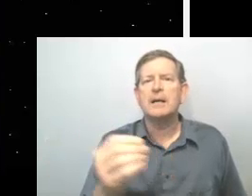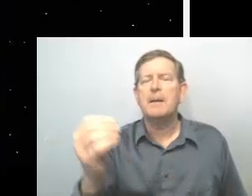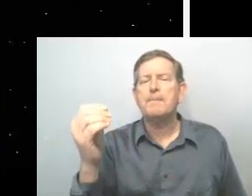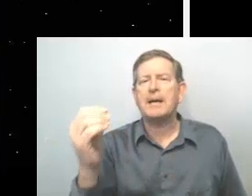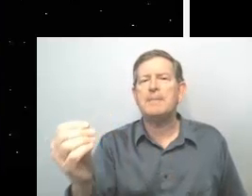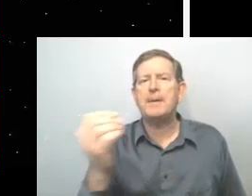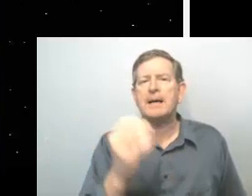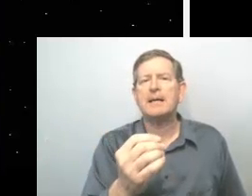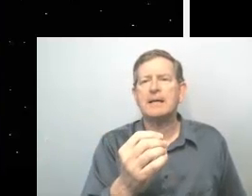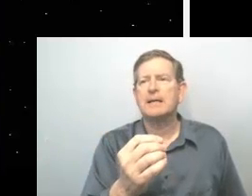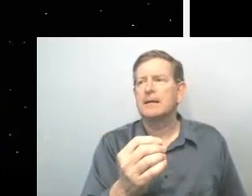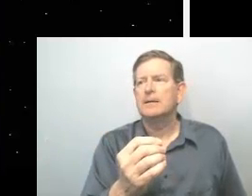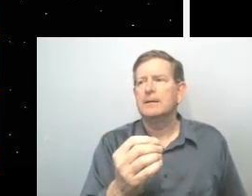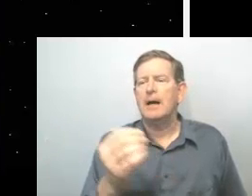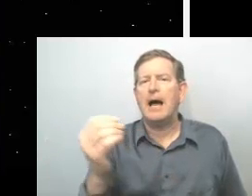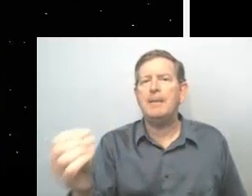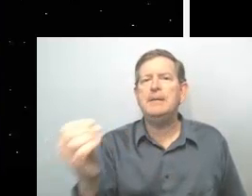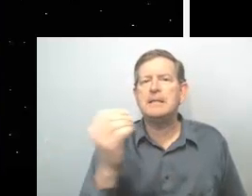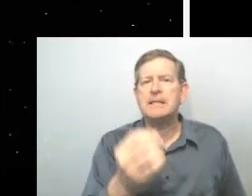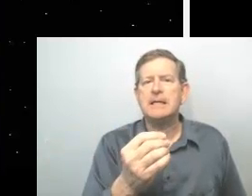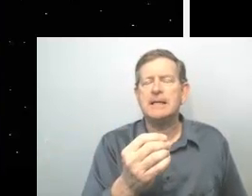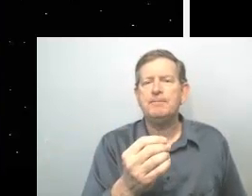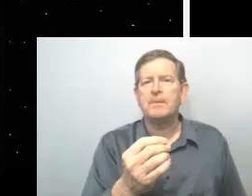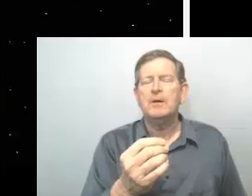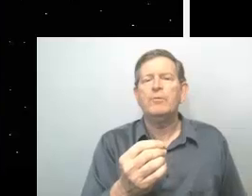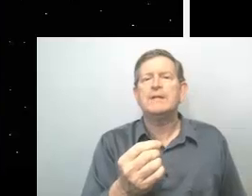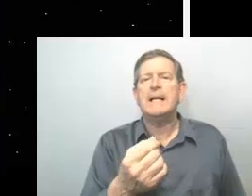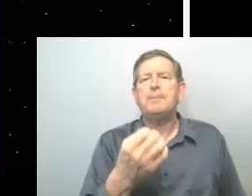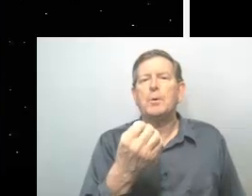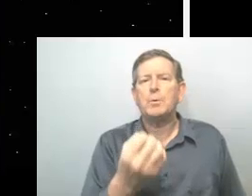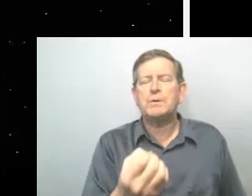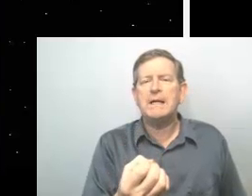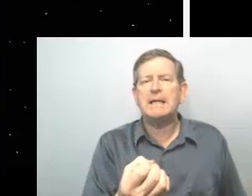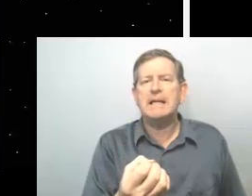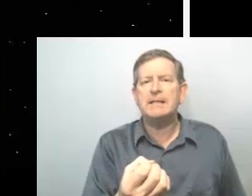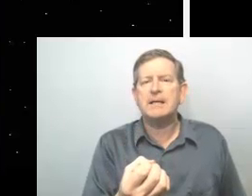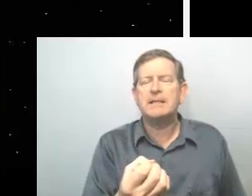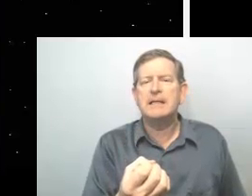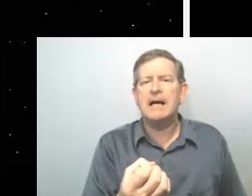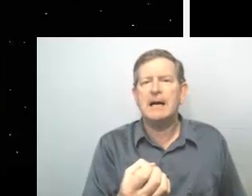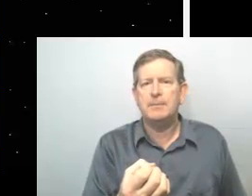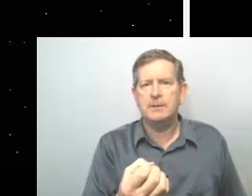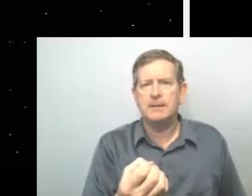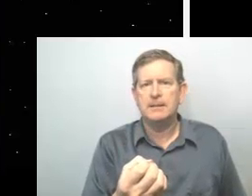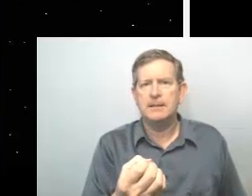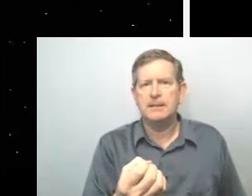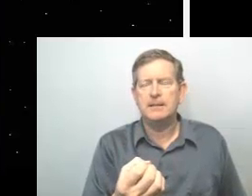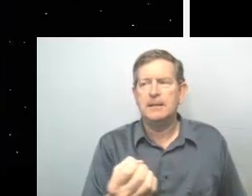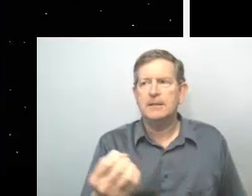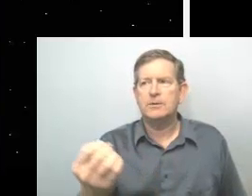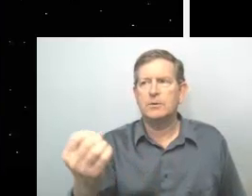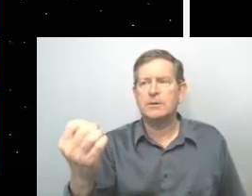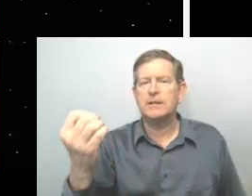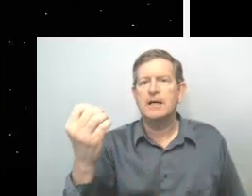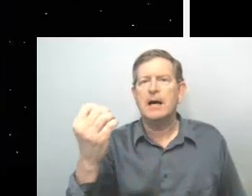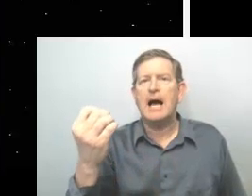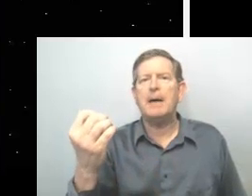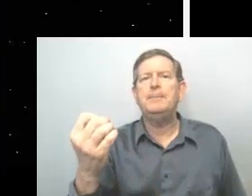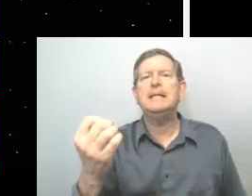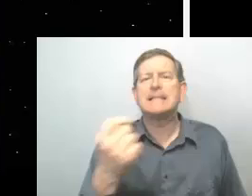manger, préparer, habiter, vous allez prononcer la dernière syllabe. Hein?